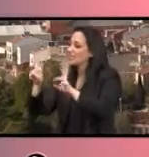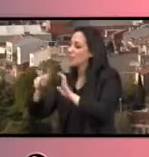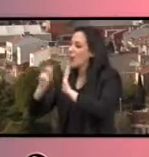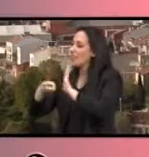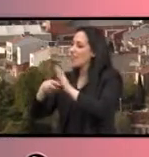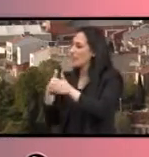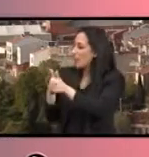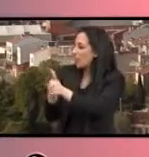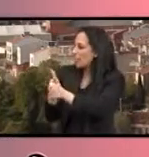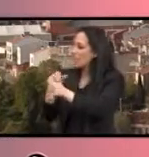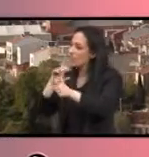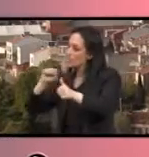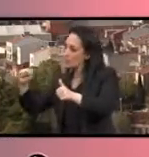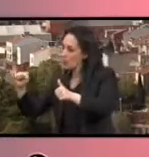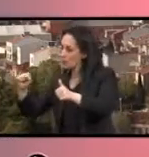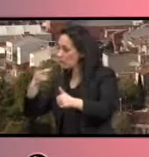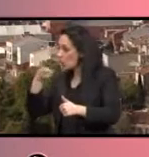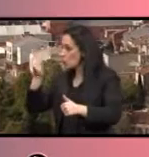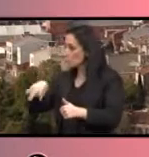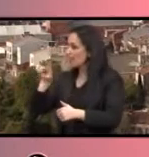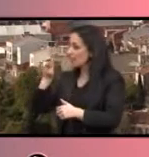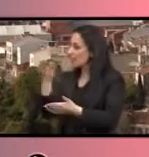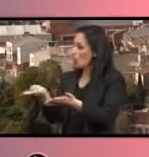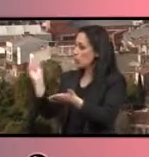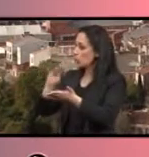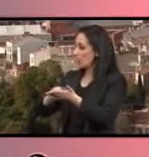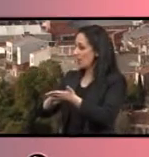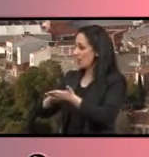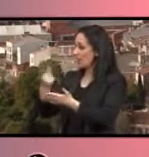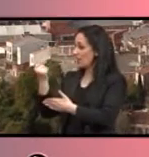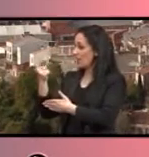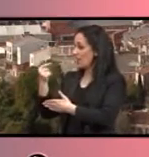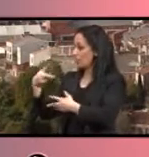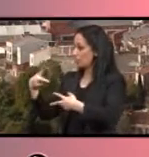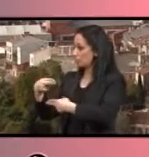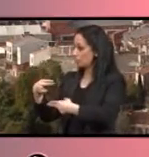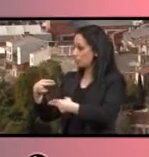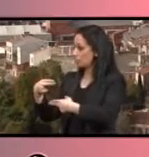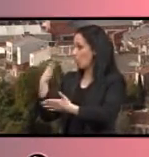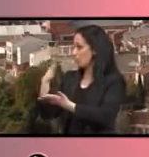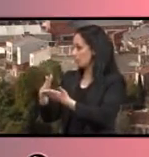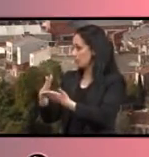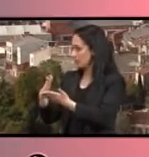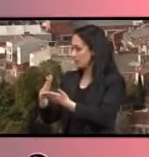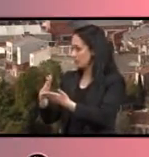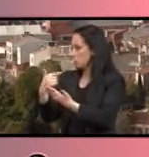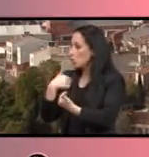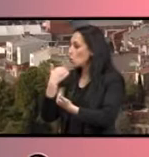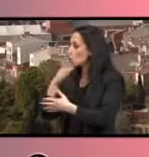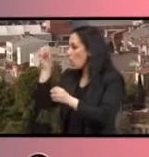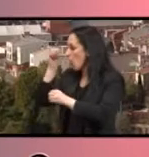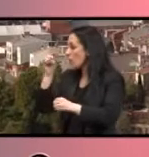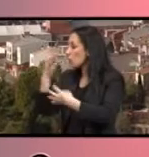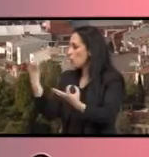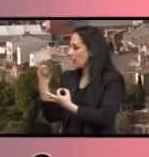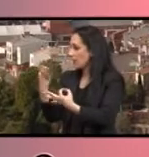aquest 2015 s'ha tornat a congelar una altra vegada el tema de la llei de la dependència. Quan és una llei, jo no sé què en penseu, perquè